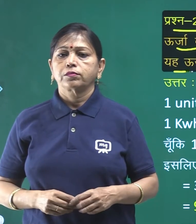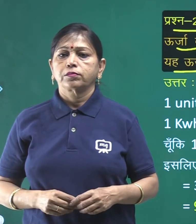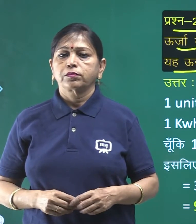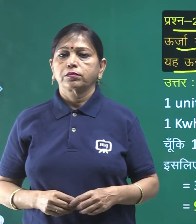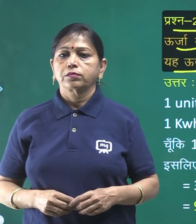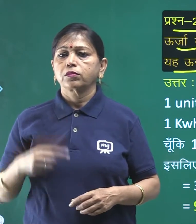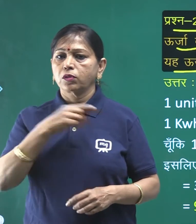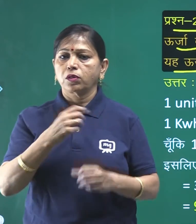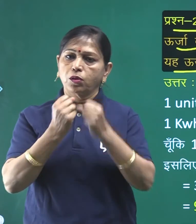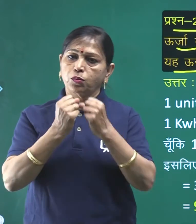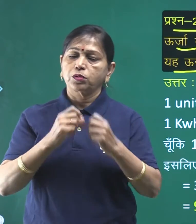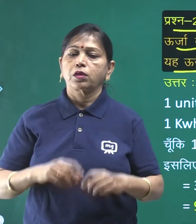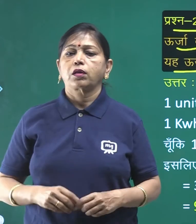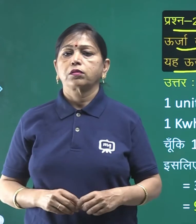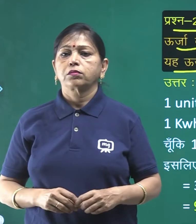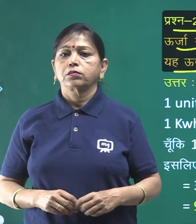ये ऊर्जा